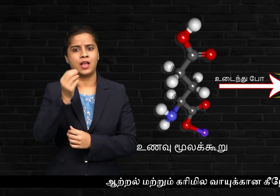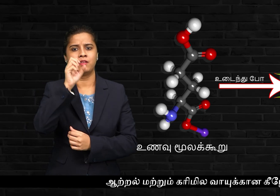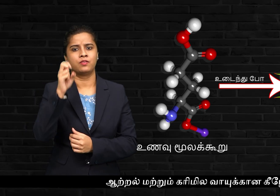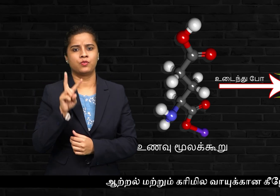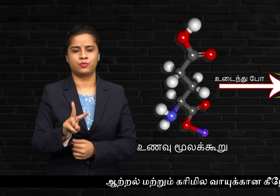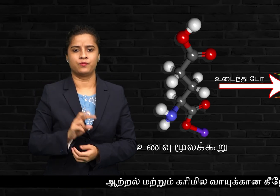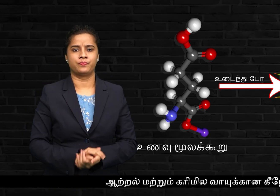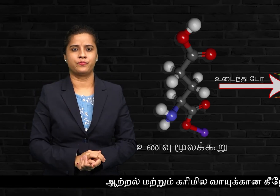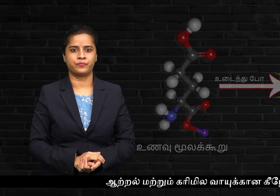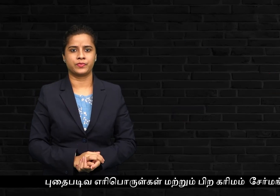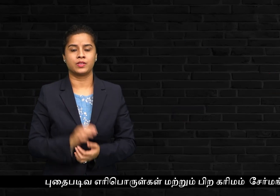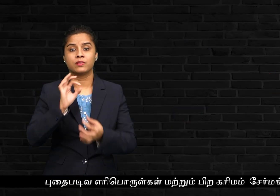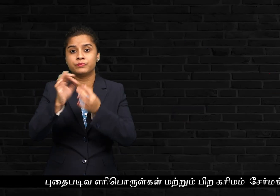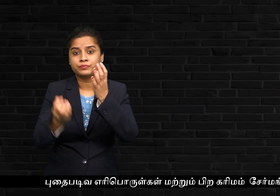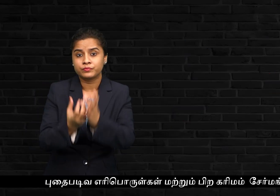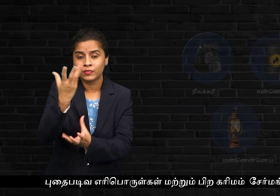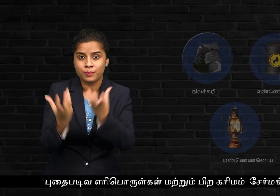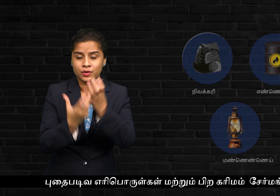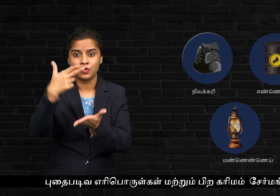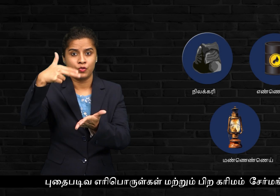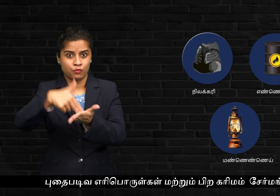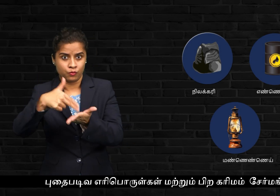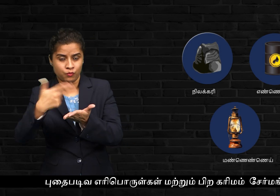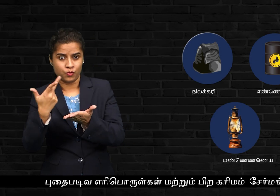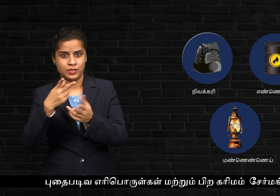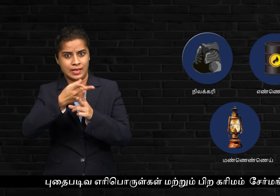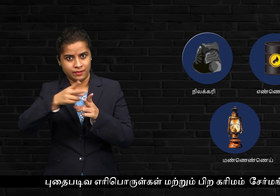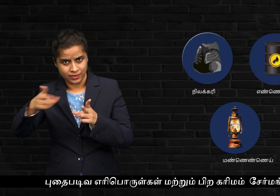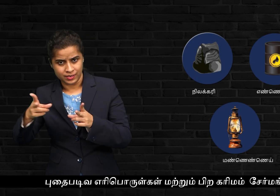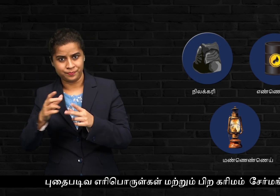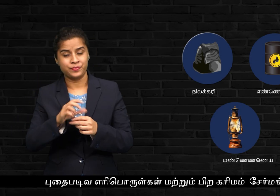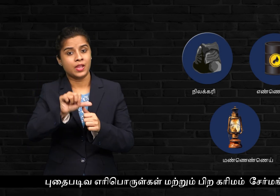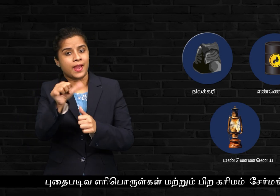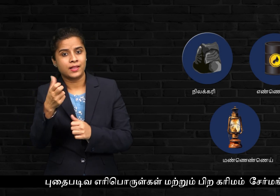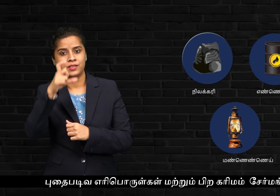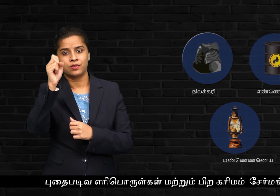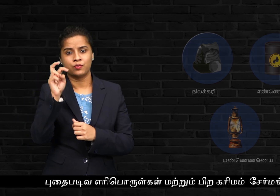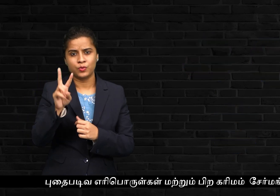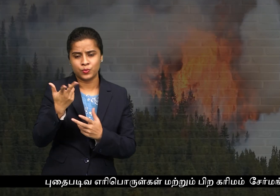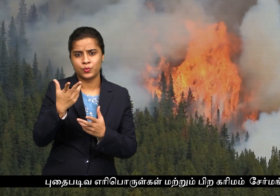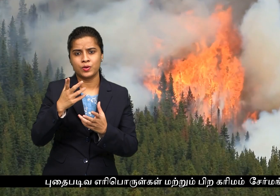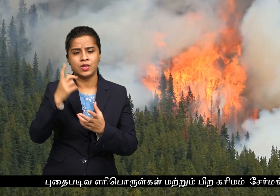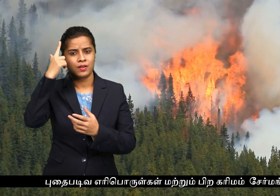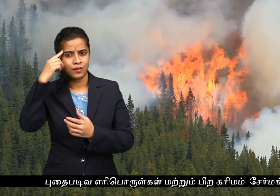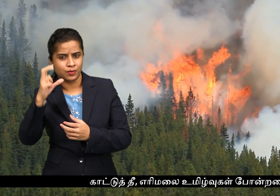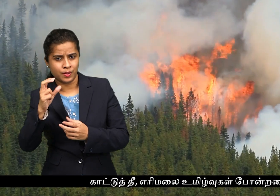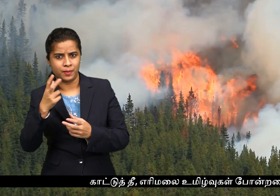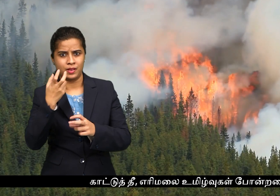வாயுக்கான கீழே புதைப்படிவ எரிபொருள்கள் மற்றும் பிற கரிமம் சேர்மங்களை எரிப்பது,